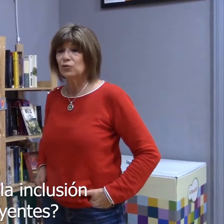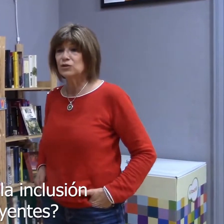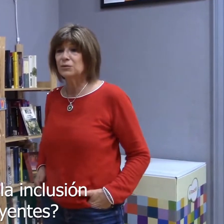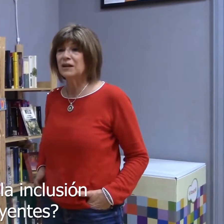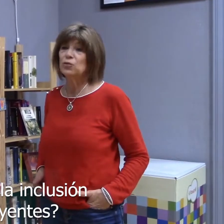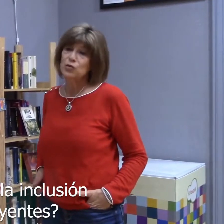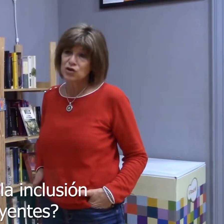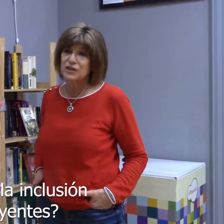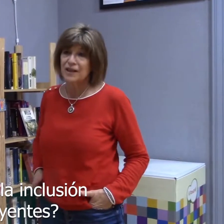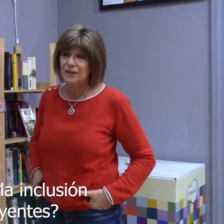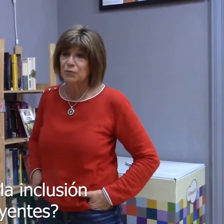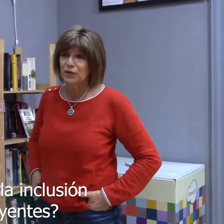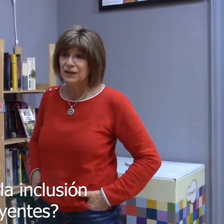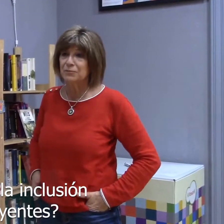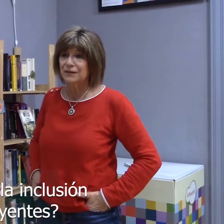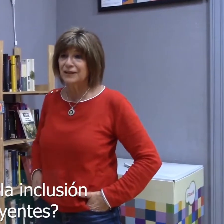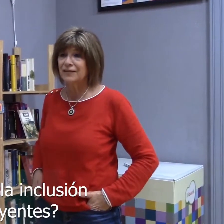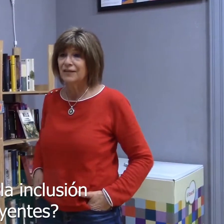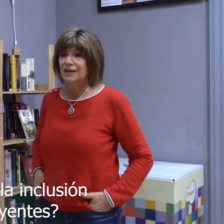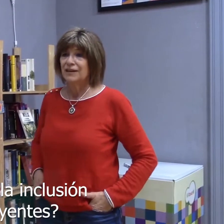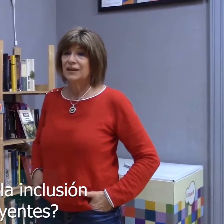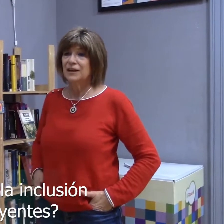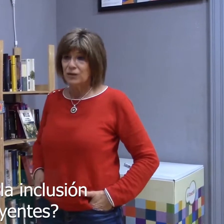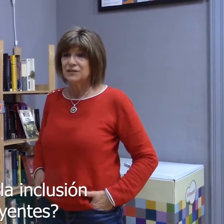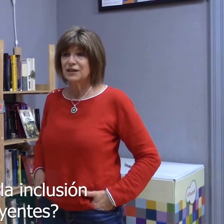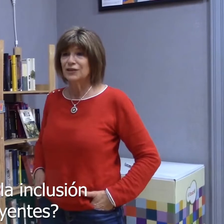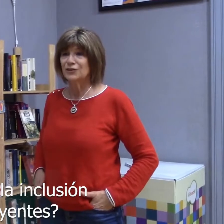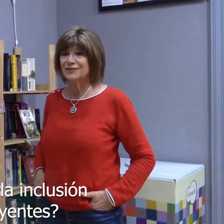inclusive la curiosidad de poder aprender la lengua de signos.